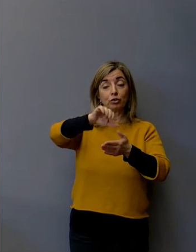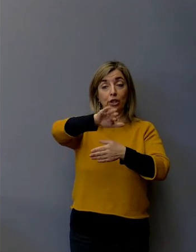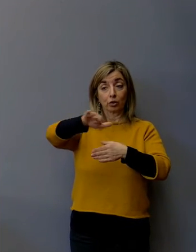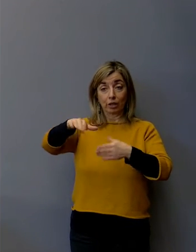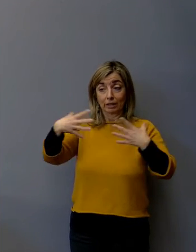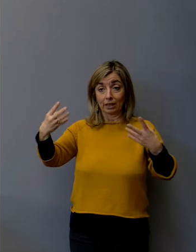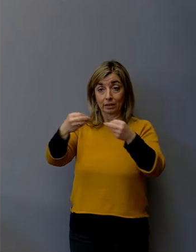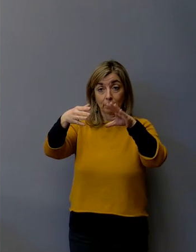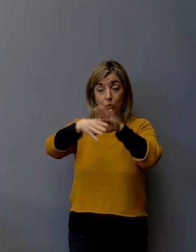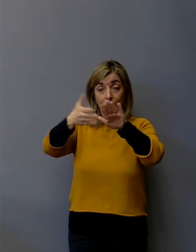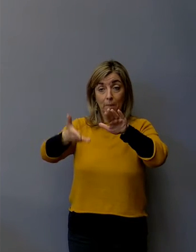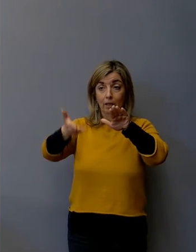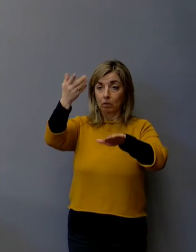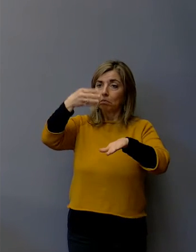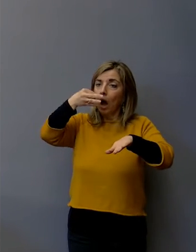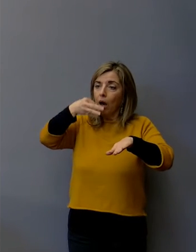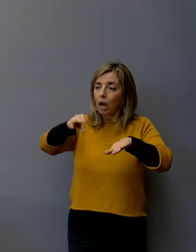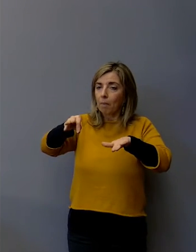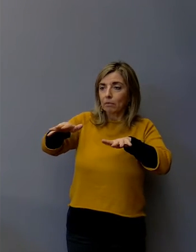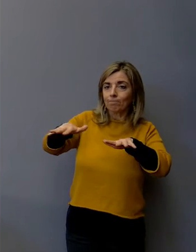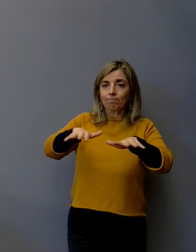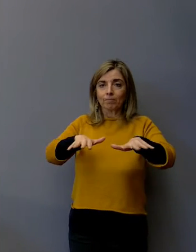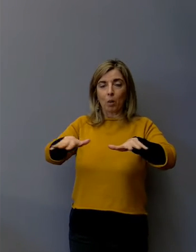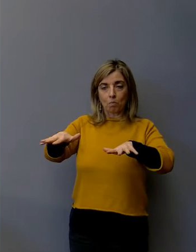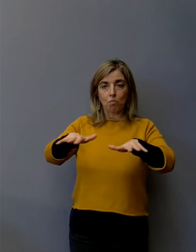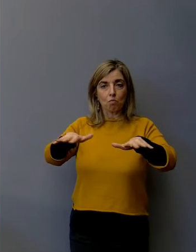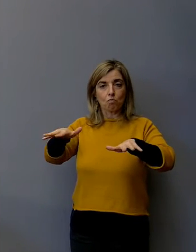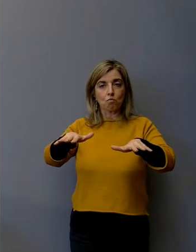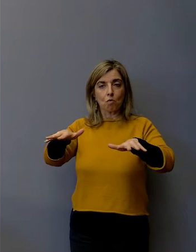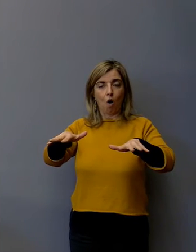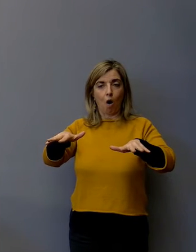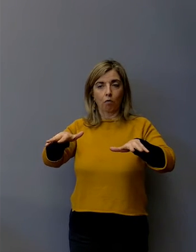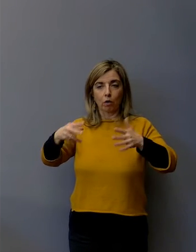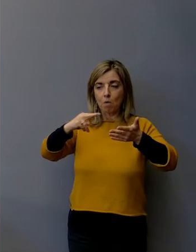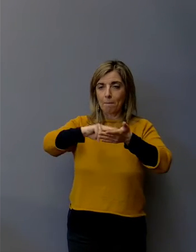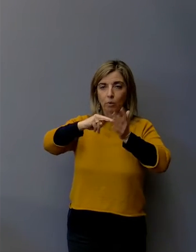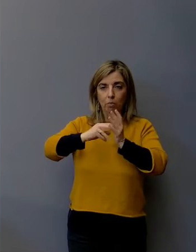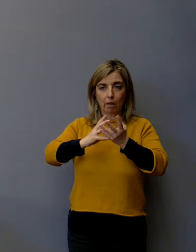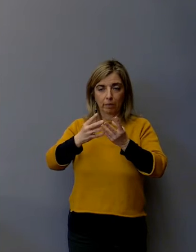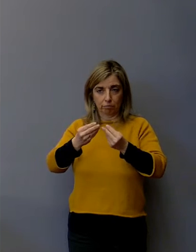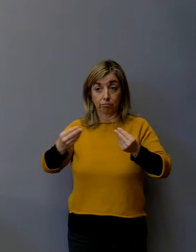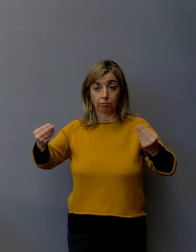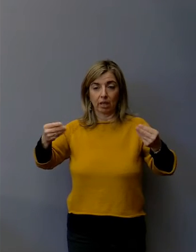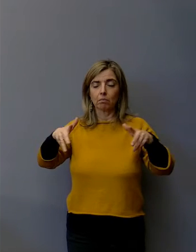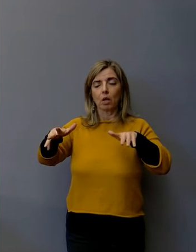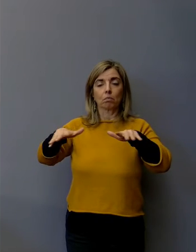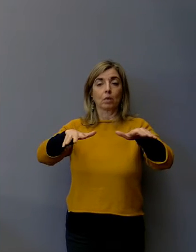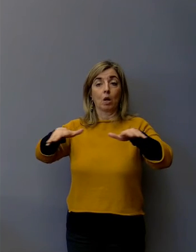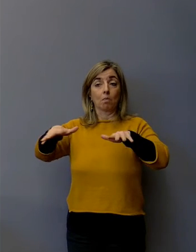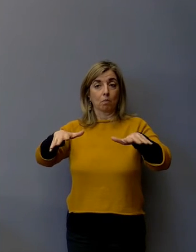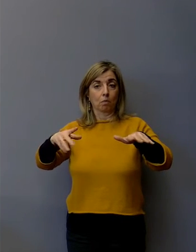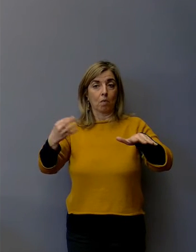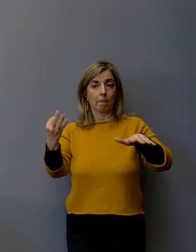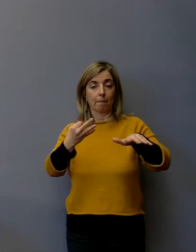districarsi in maniera ottimale dalle varie problematiche era una società ha dovuto e deve affrontare a causa